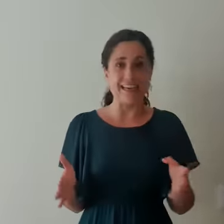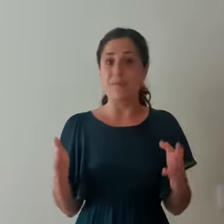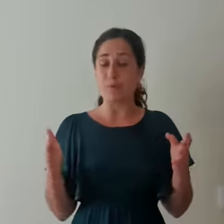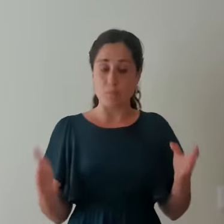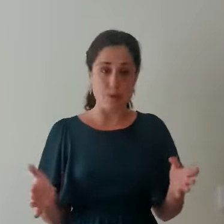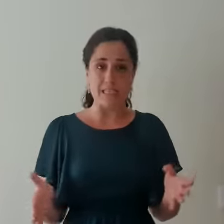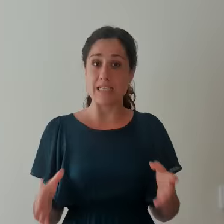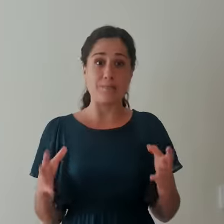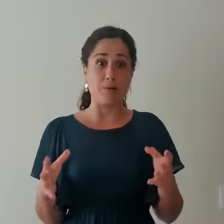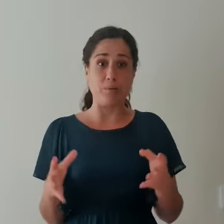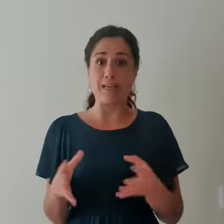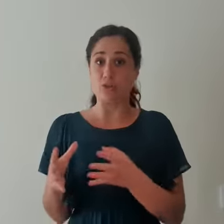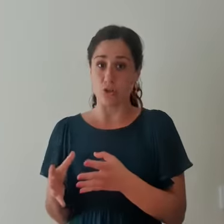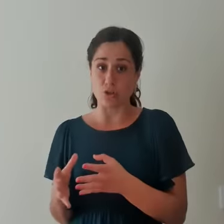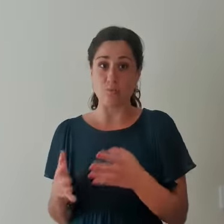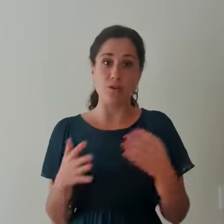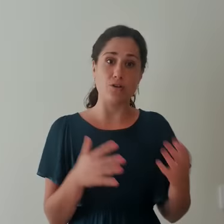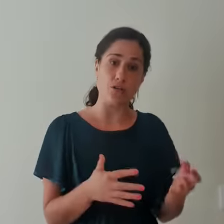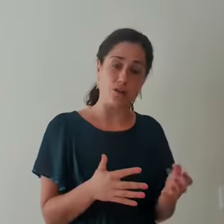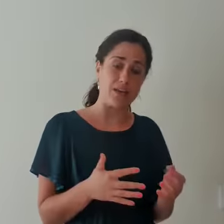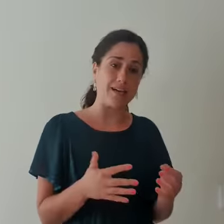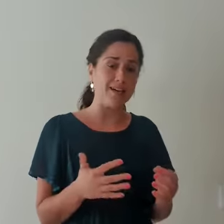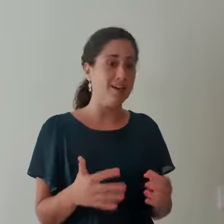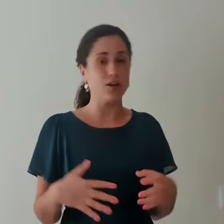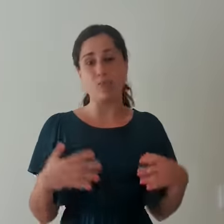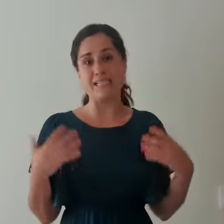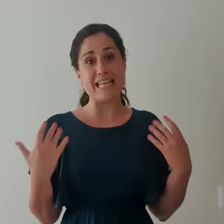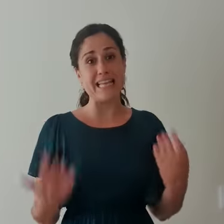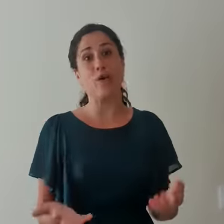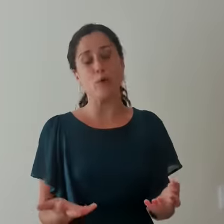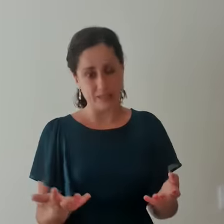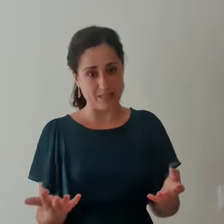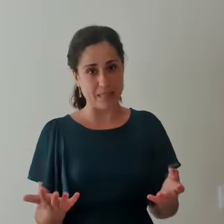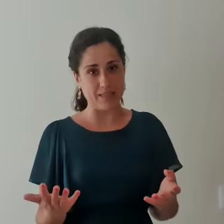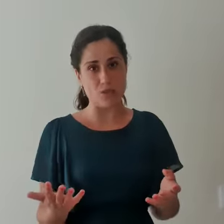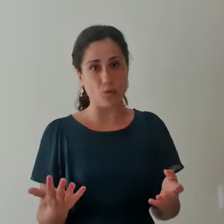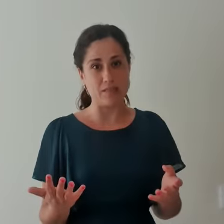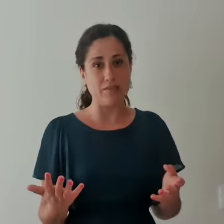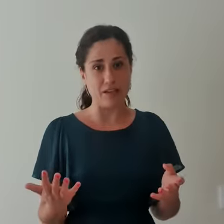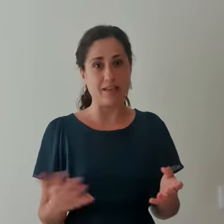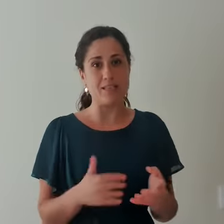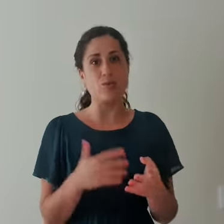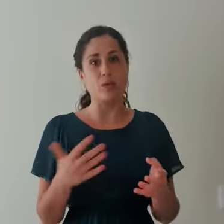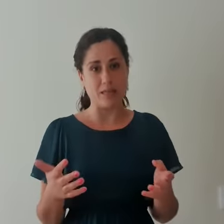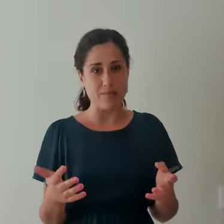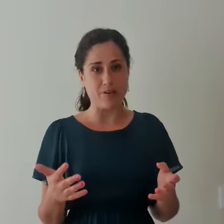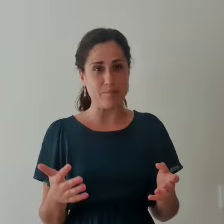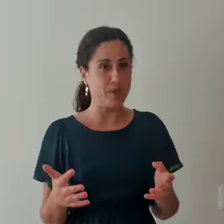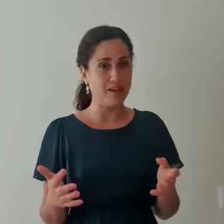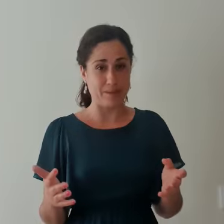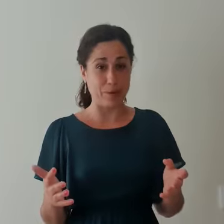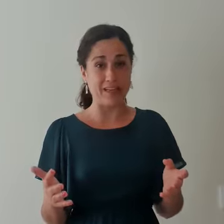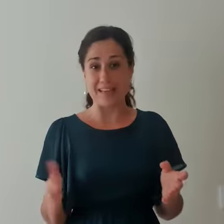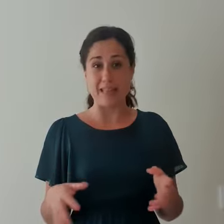de propuestas para un pacto económico y social con más de 50 medidas cuantificadas con una cifra que podrían alcanzar